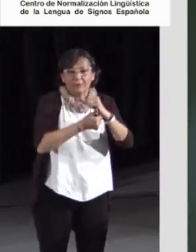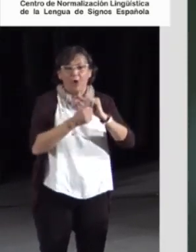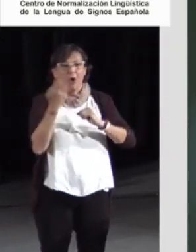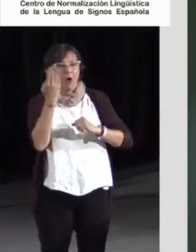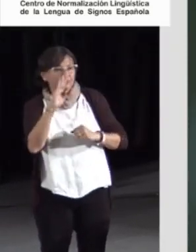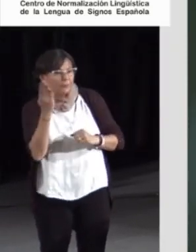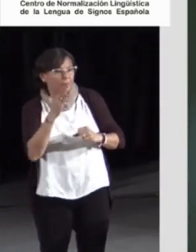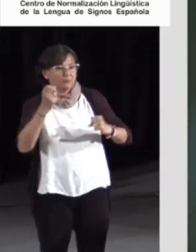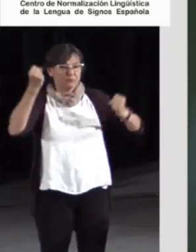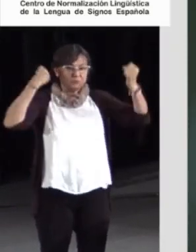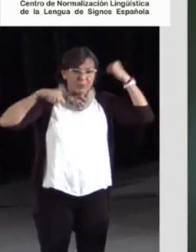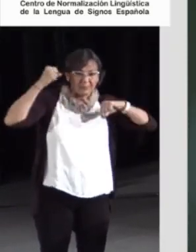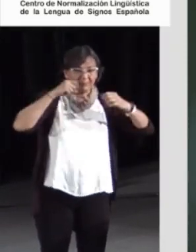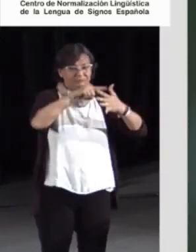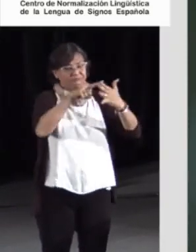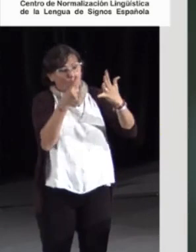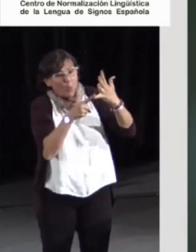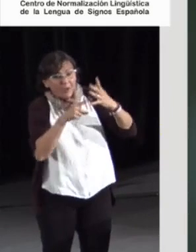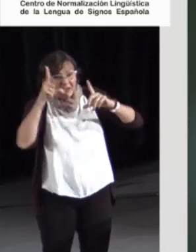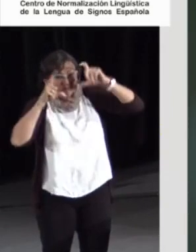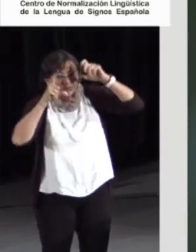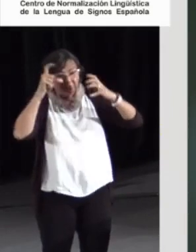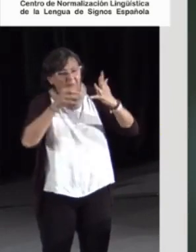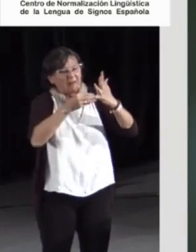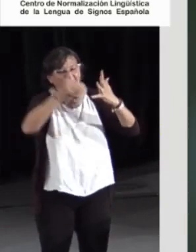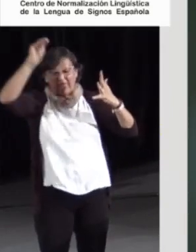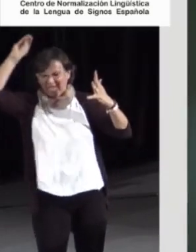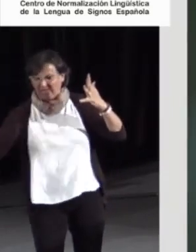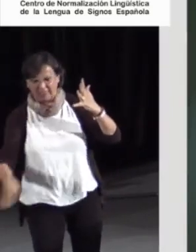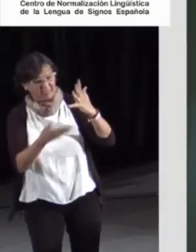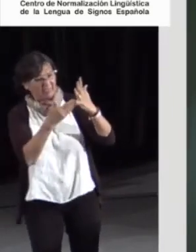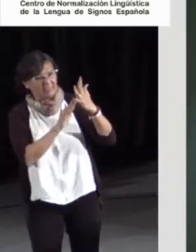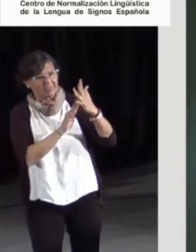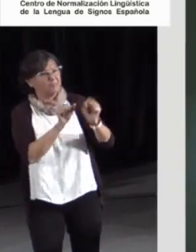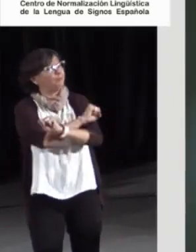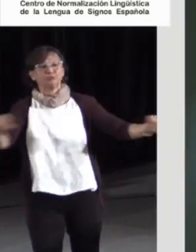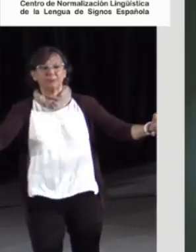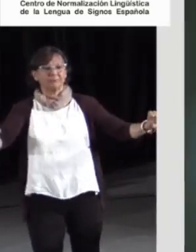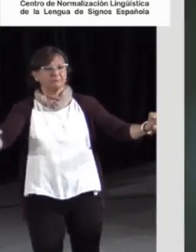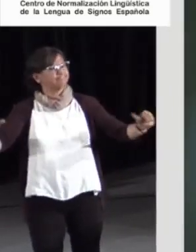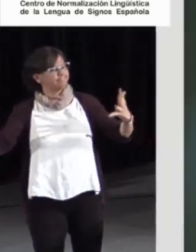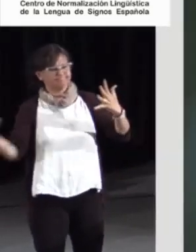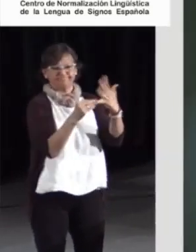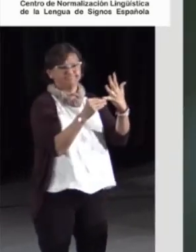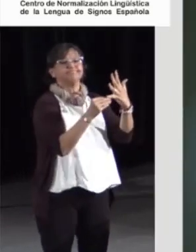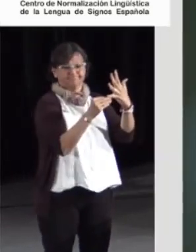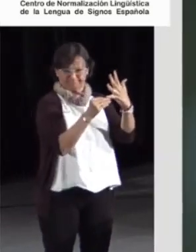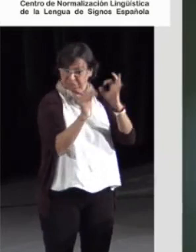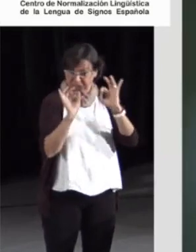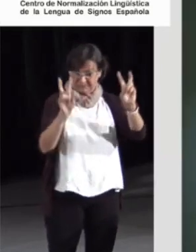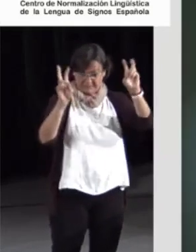facial como parámetro de la lengua de signos, como otros que ya sabéis, como la orientación,